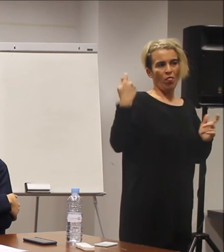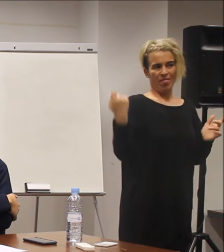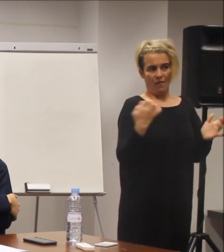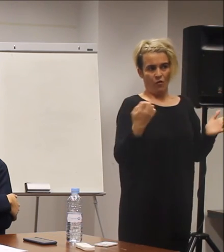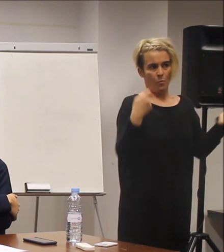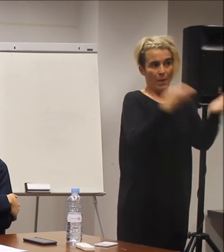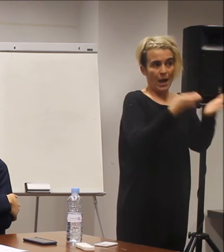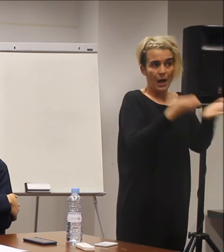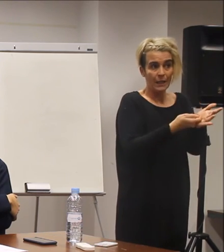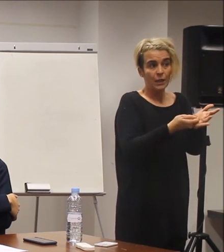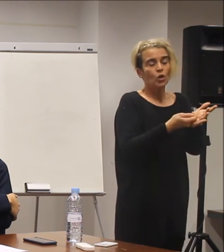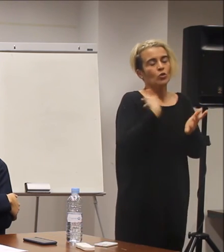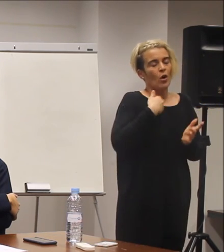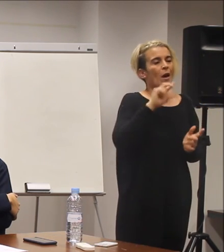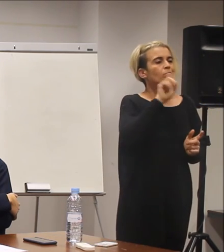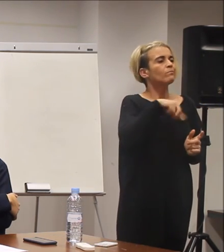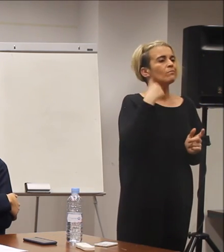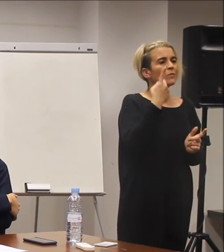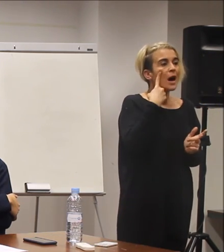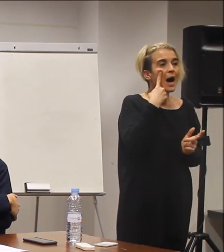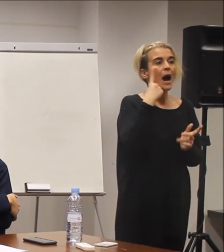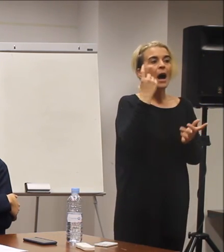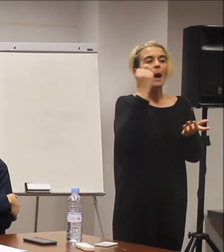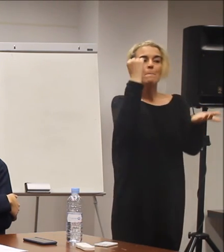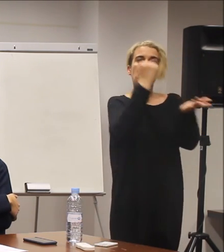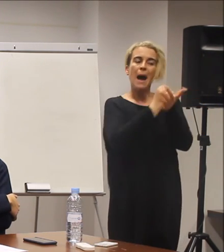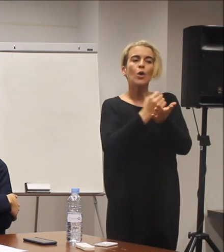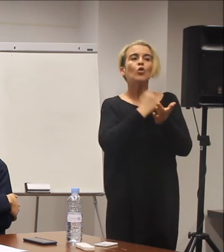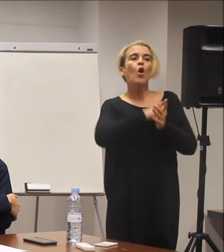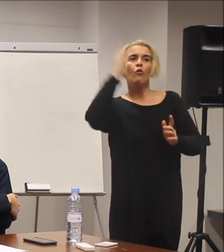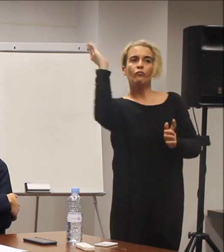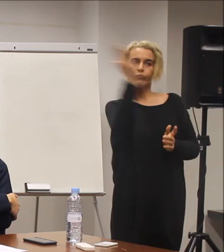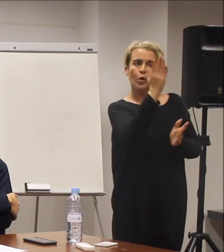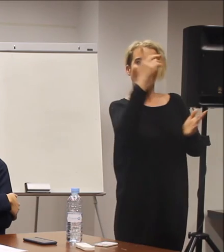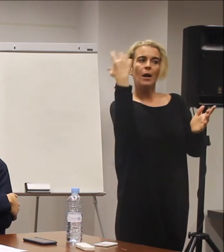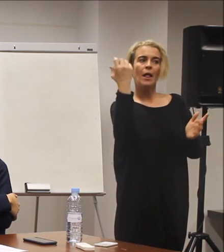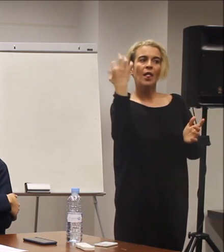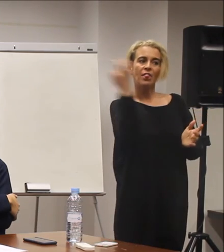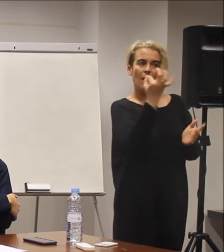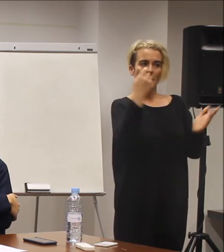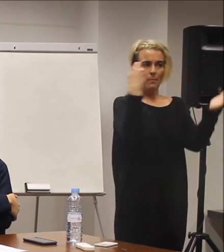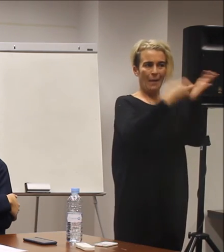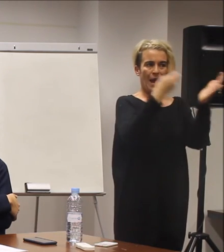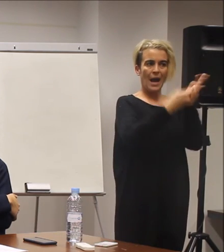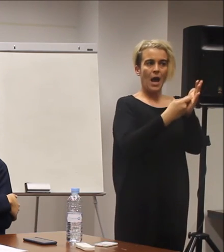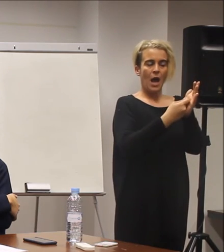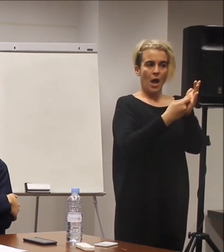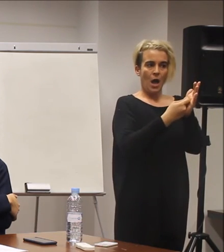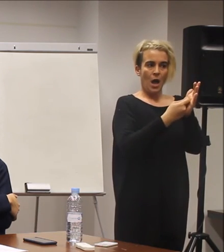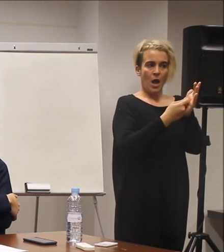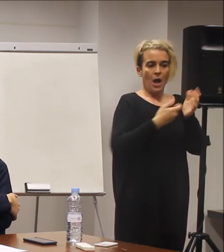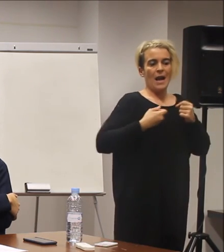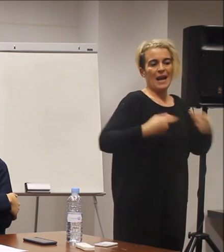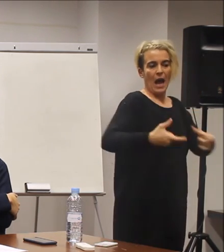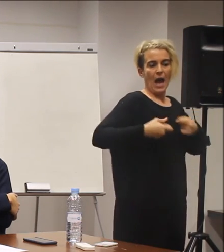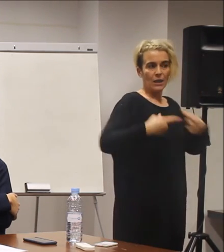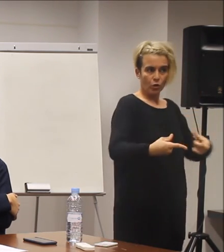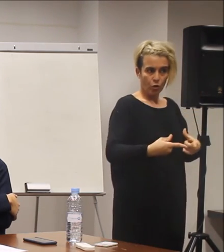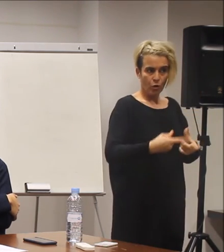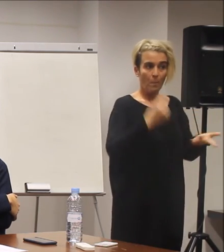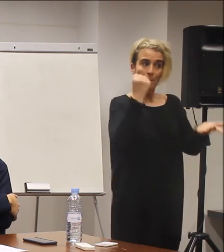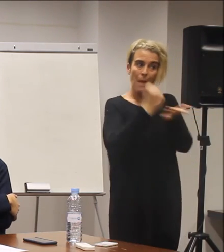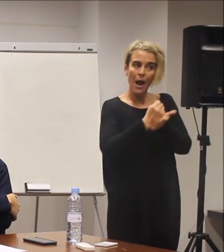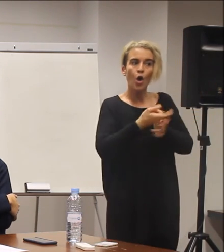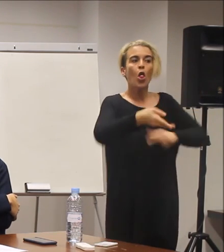están condenando al banco a que os paguen las costas, es decir, están condenando, o sea, pierde el banco y además le obliga a que paguen